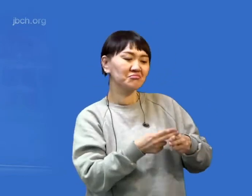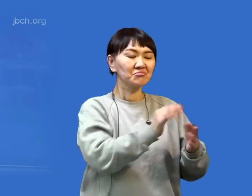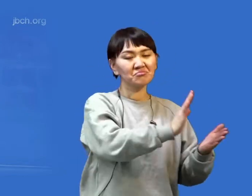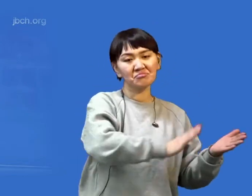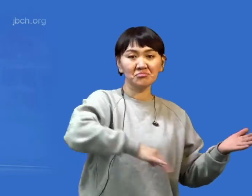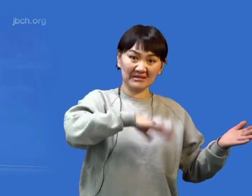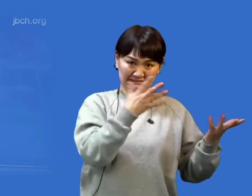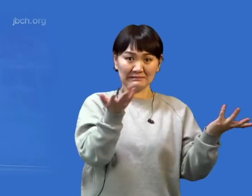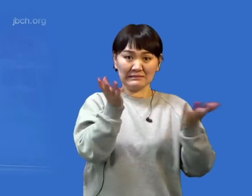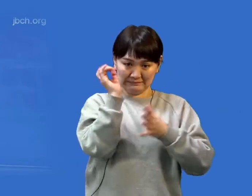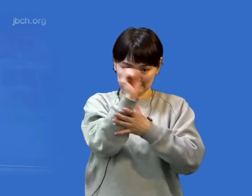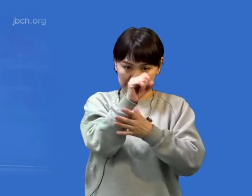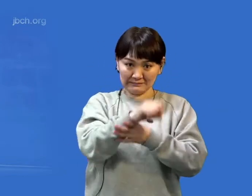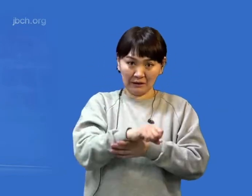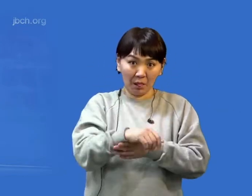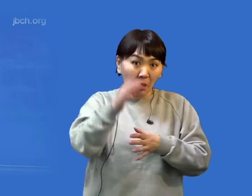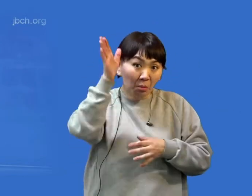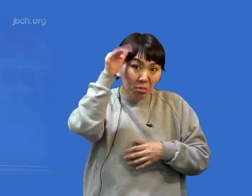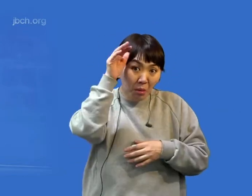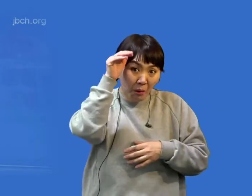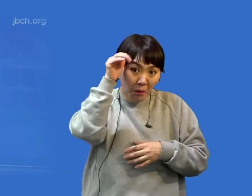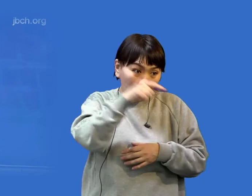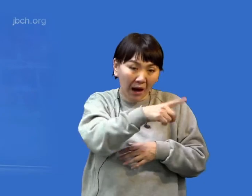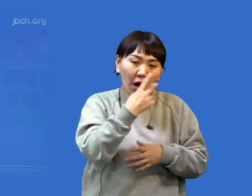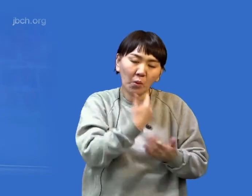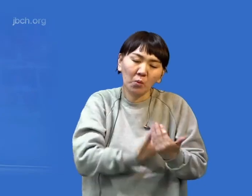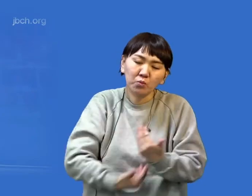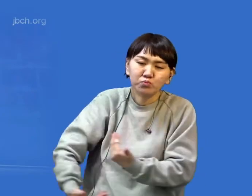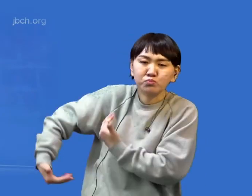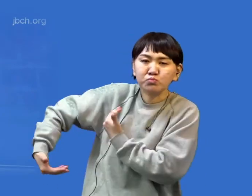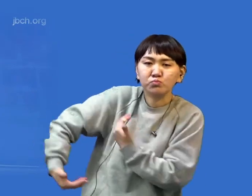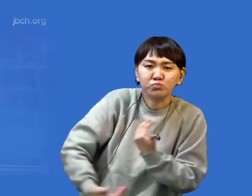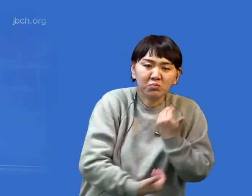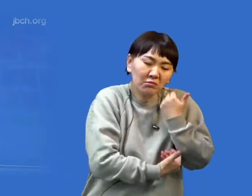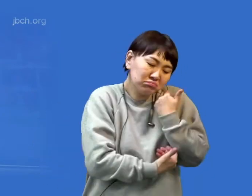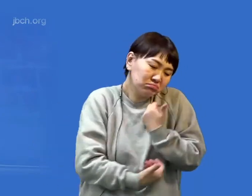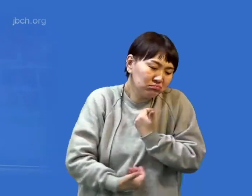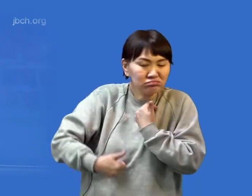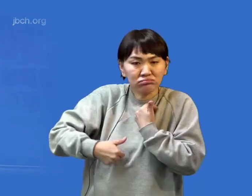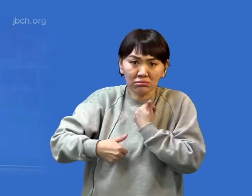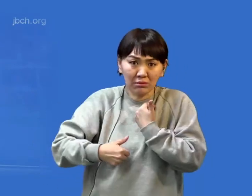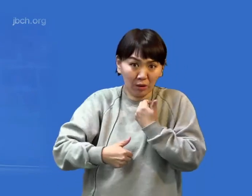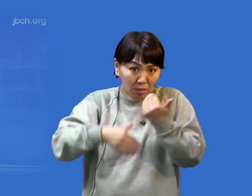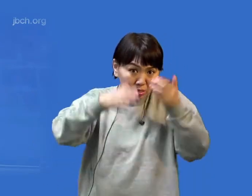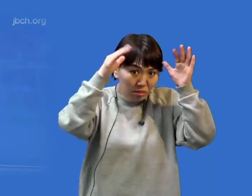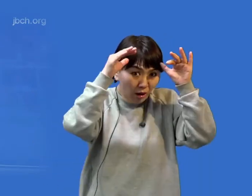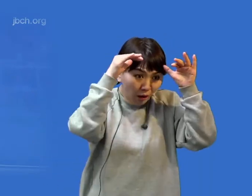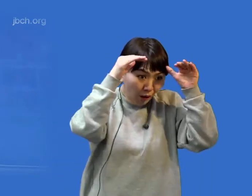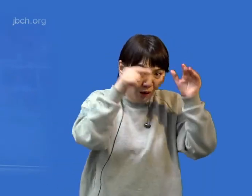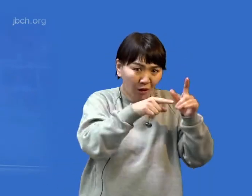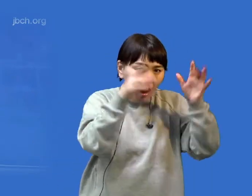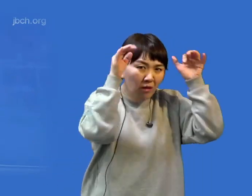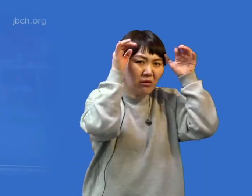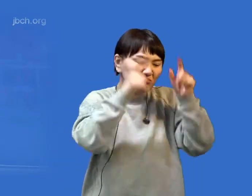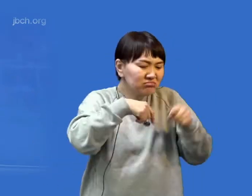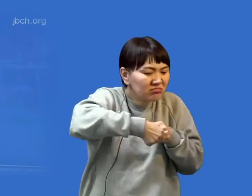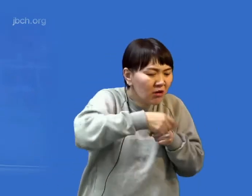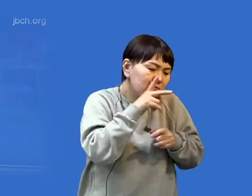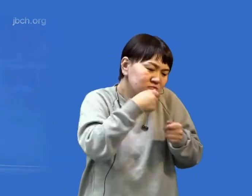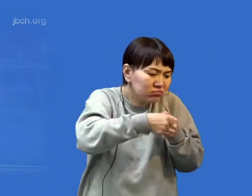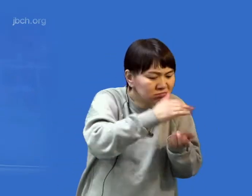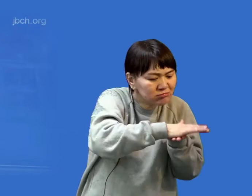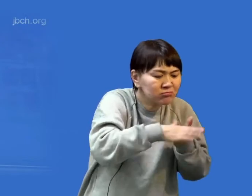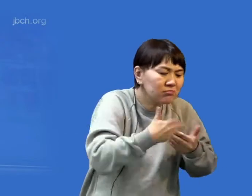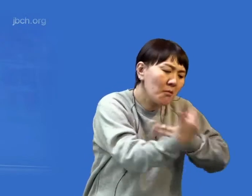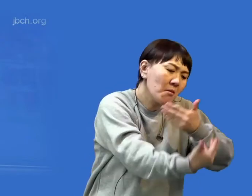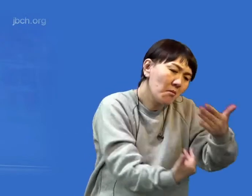Энэ нохо гүртэл зүгээр хүүхэд шигэл эсвэл энэ нохо тандаж гаргаж байгаа мөнгө зүгээр баг хүүхэдтэй гаргаж